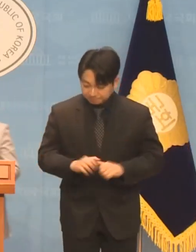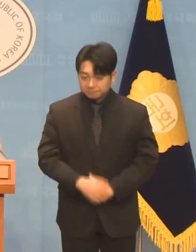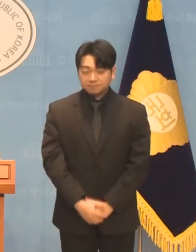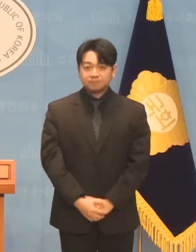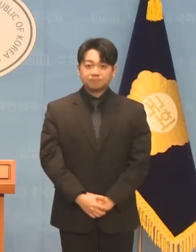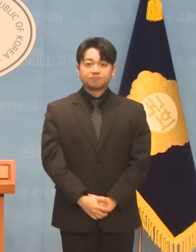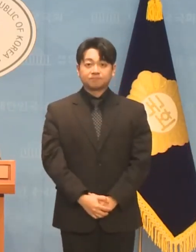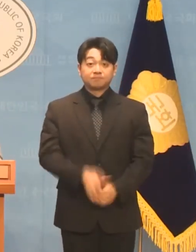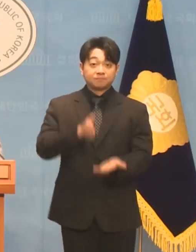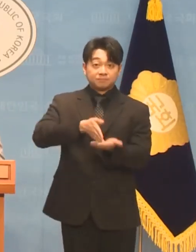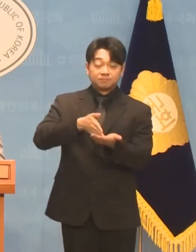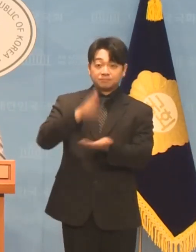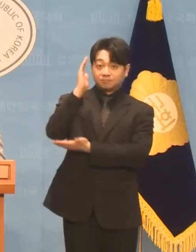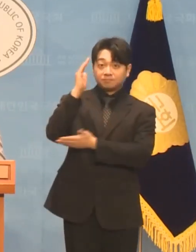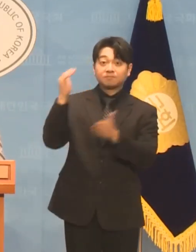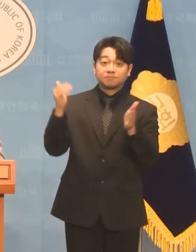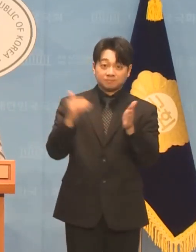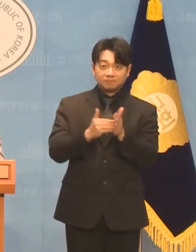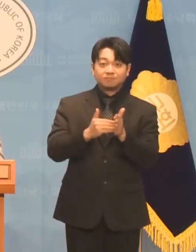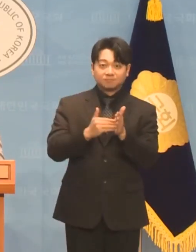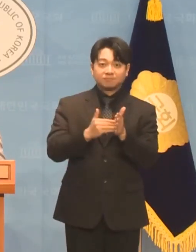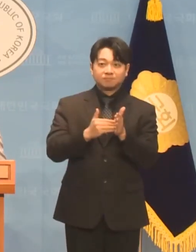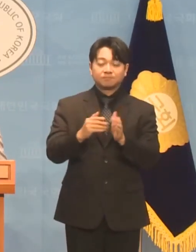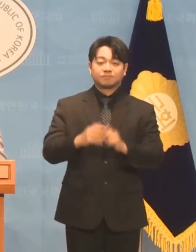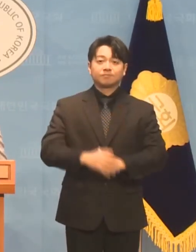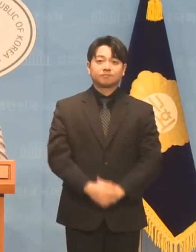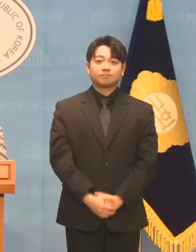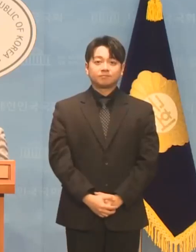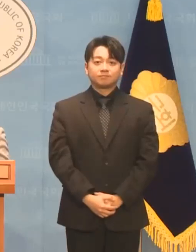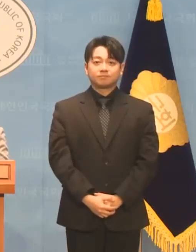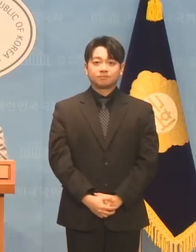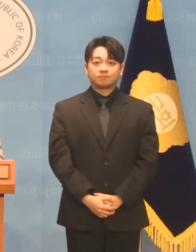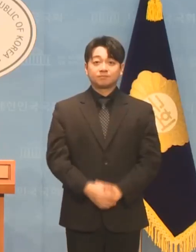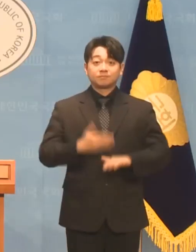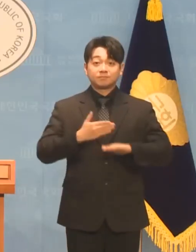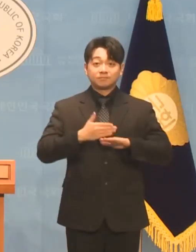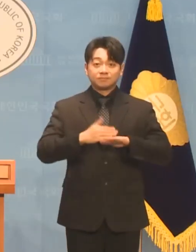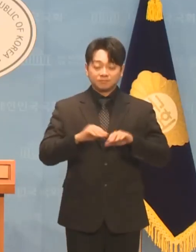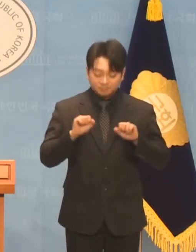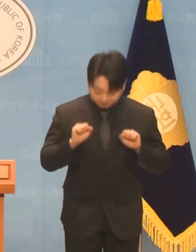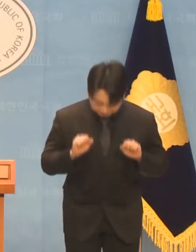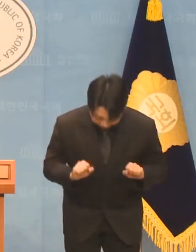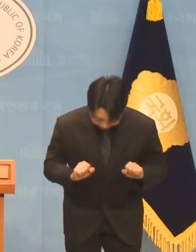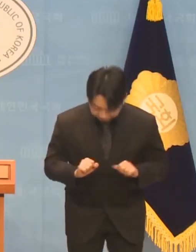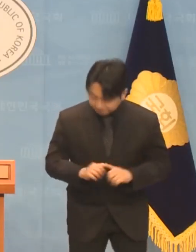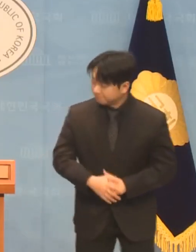네, 이상으로 마치겠습니다. 궁금한 사항 있으면 밖에 백브리핑을 통해서 말씀드리겠습니다. 감사합니다.